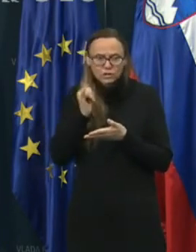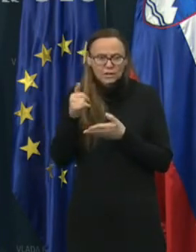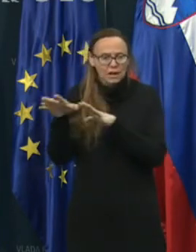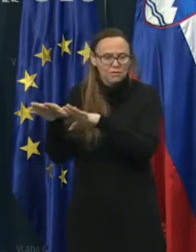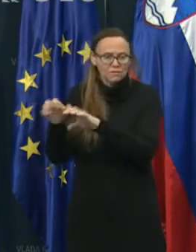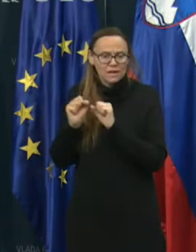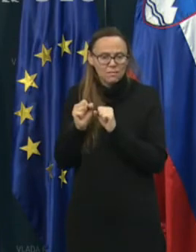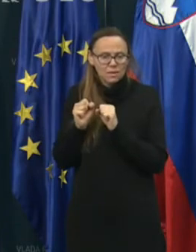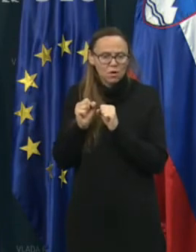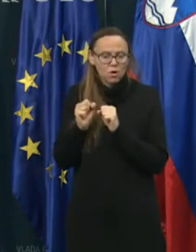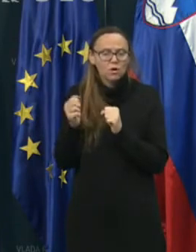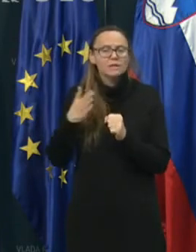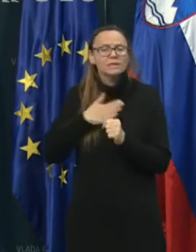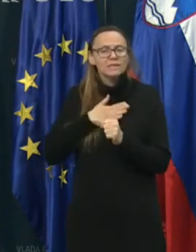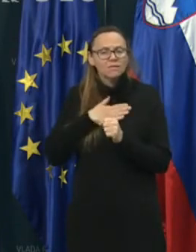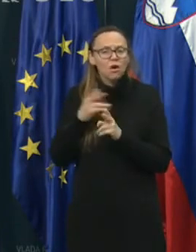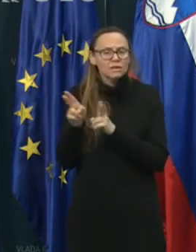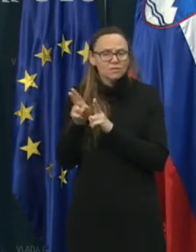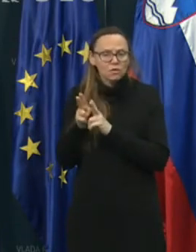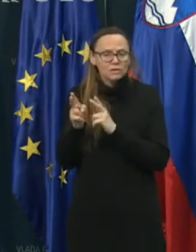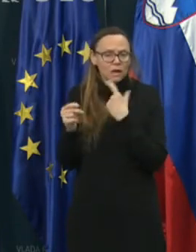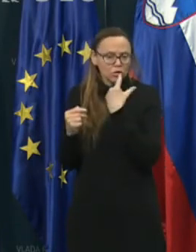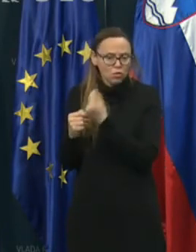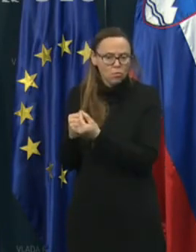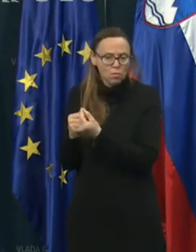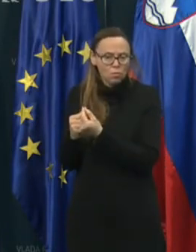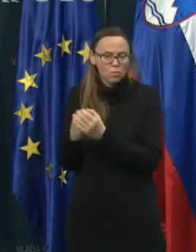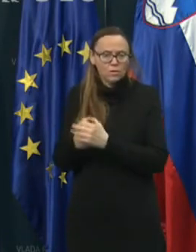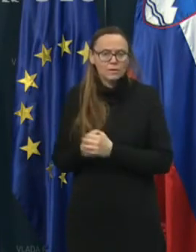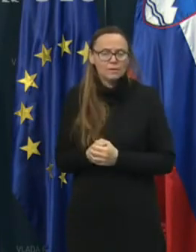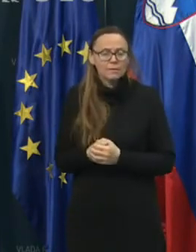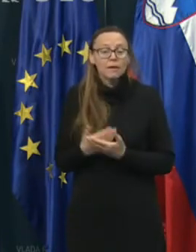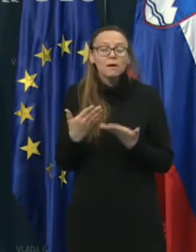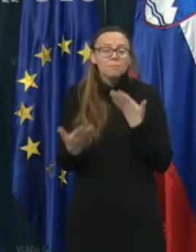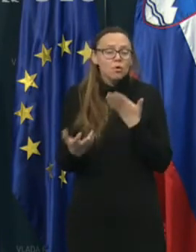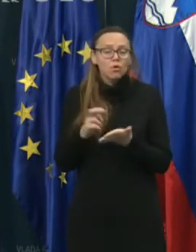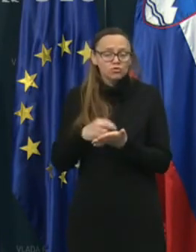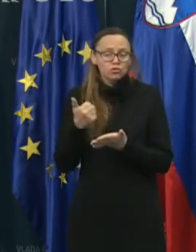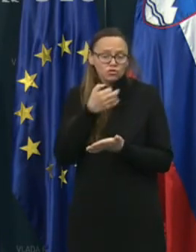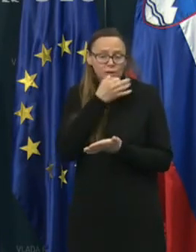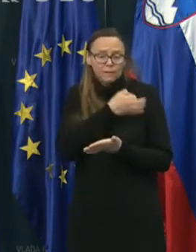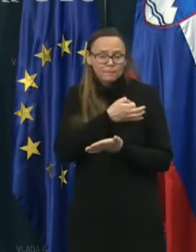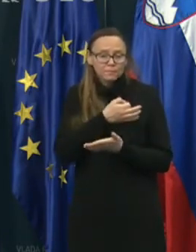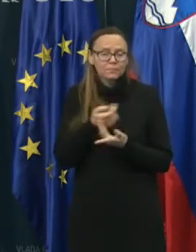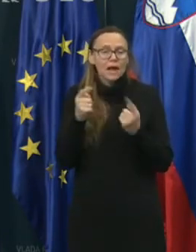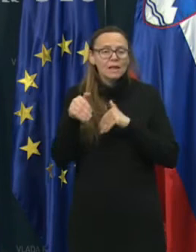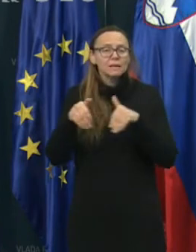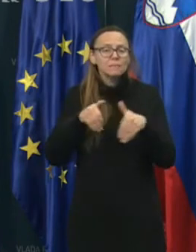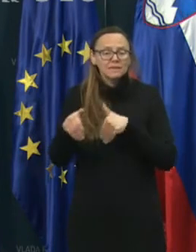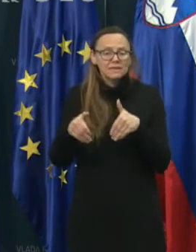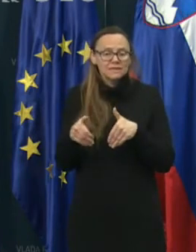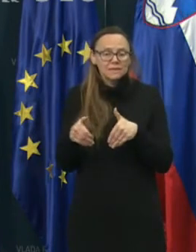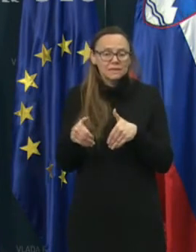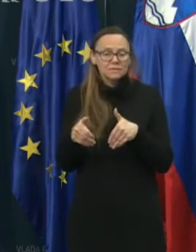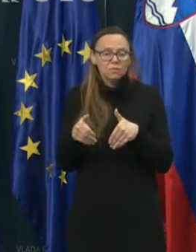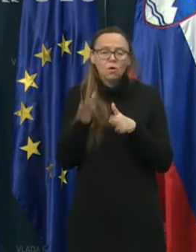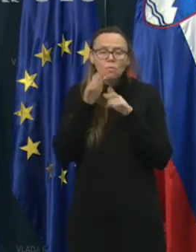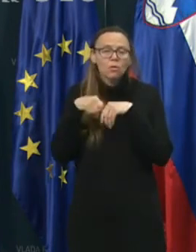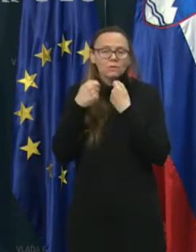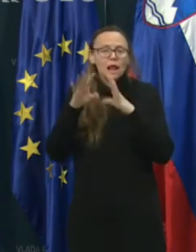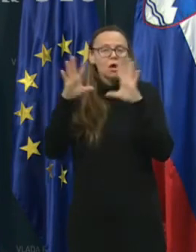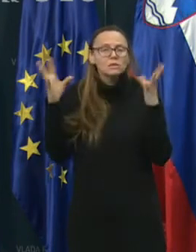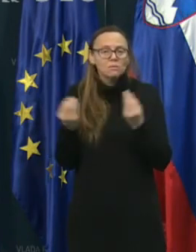svoje svojce domov. Pa morda še to, ali ministrstvo namerava dati splošno priporočilo